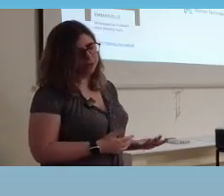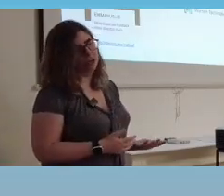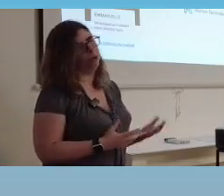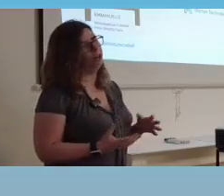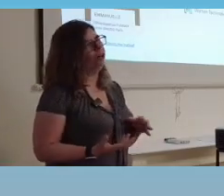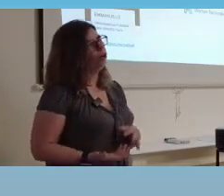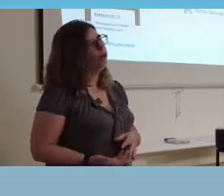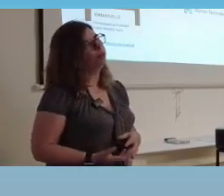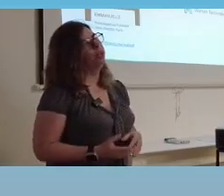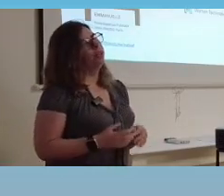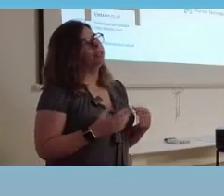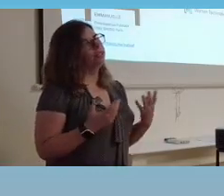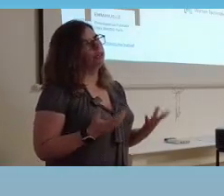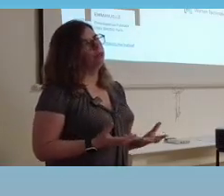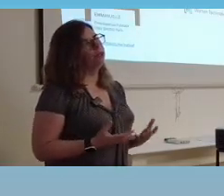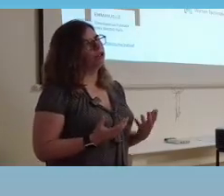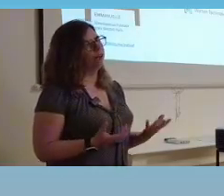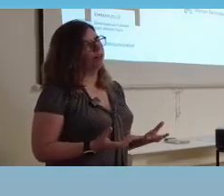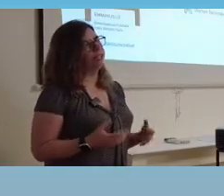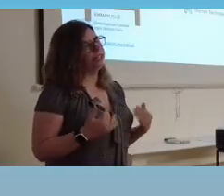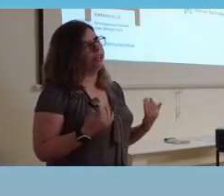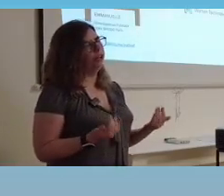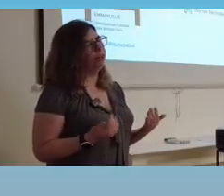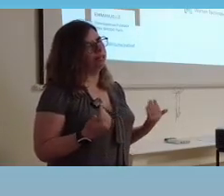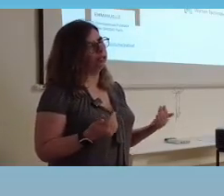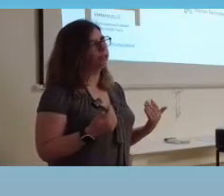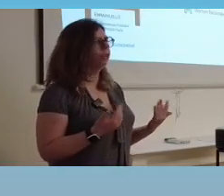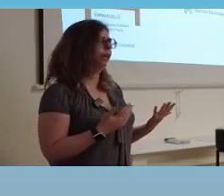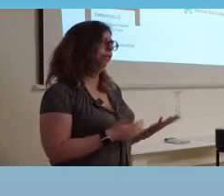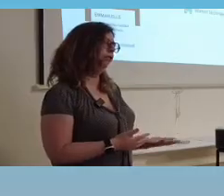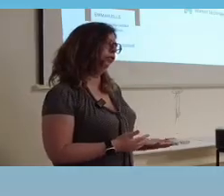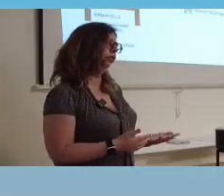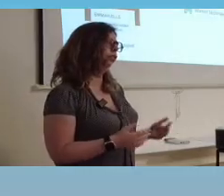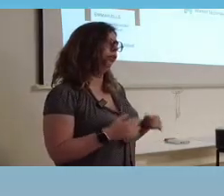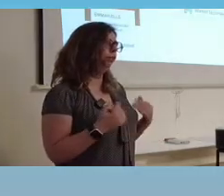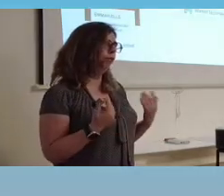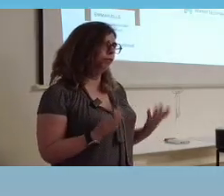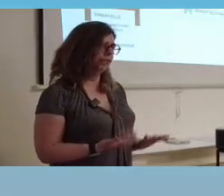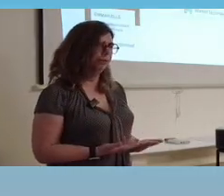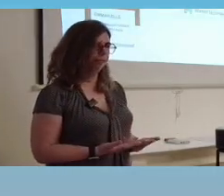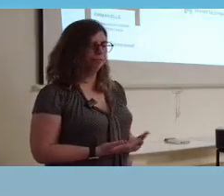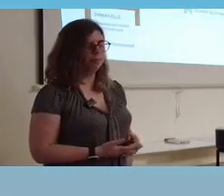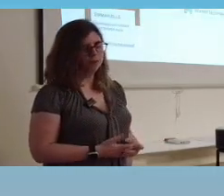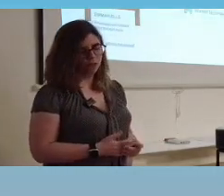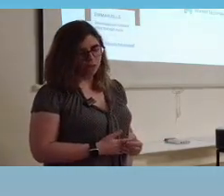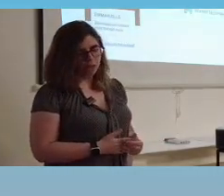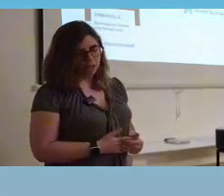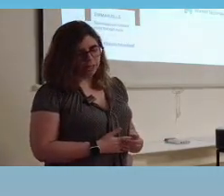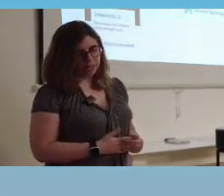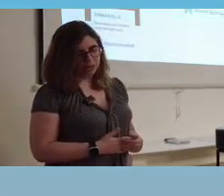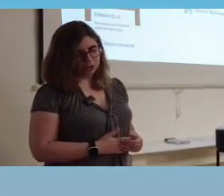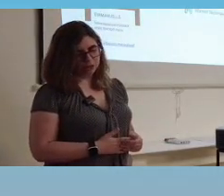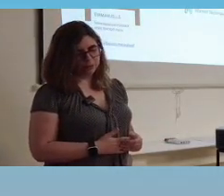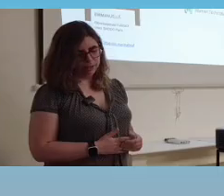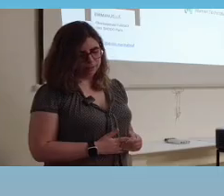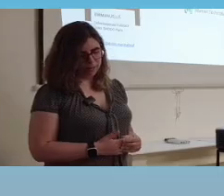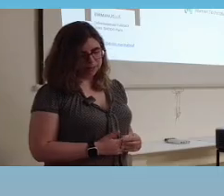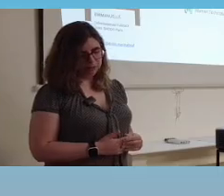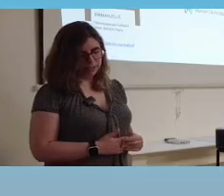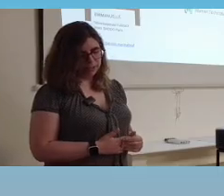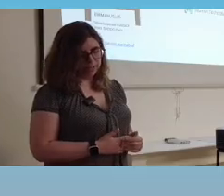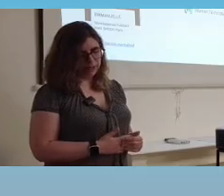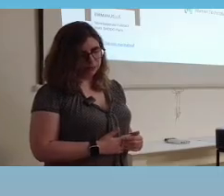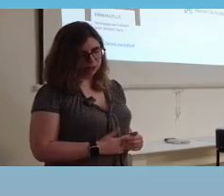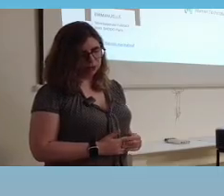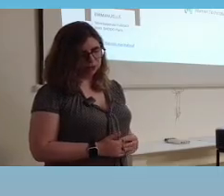of Hearing Working Group, qui est un groupe de travail qui réunit les personnes sourdes et malentendantes dans le monde entier. Et je fais